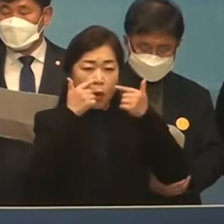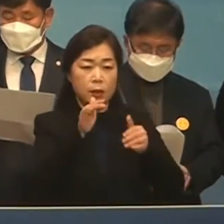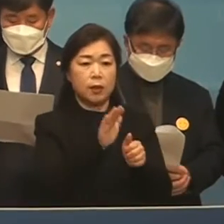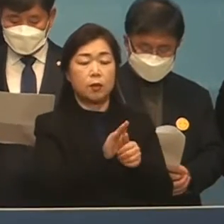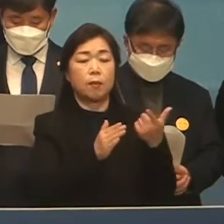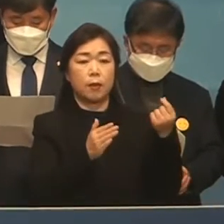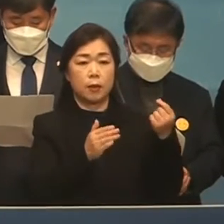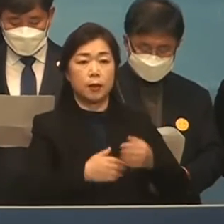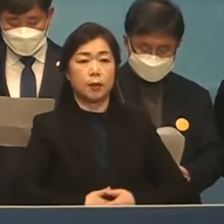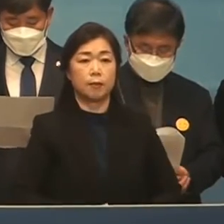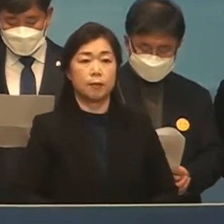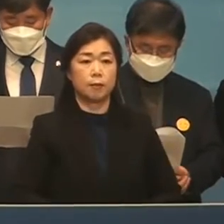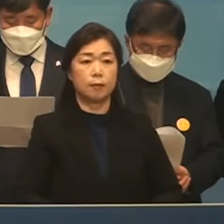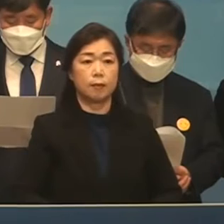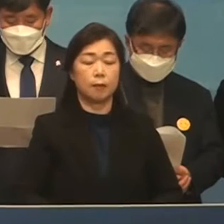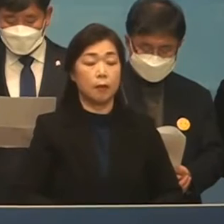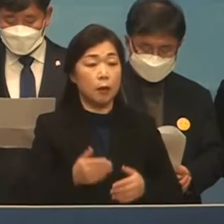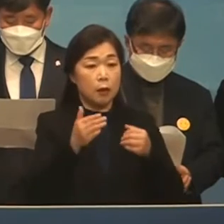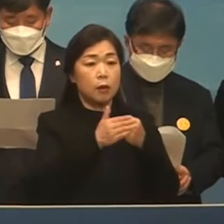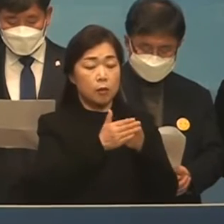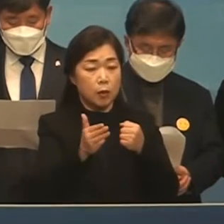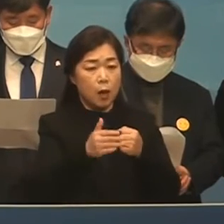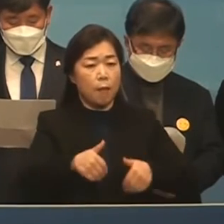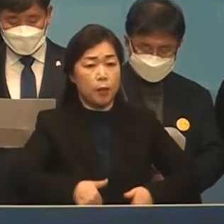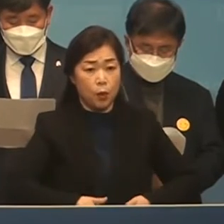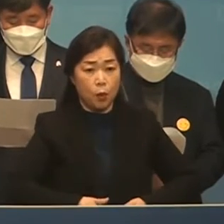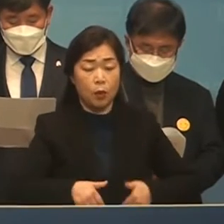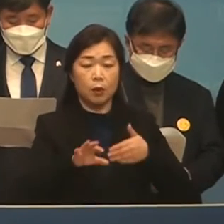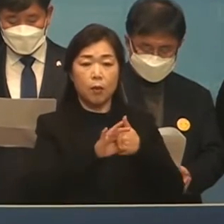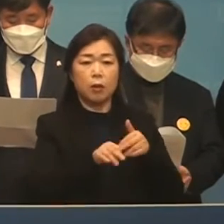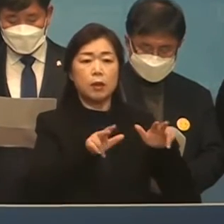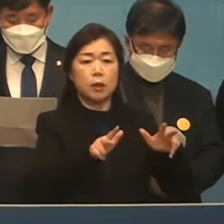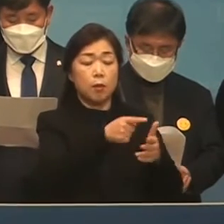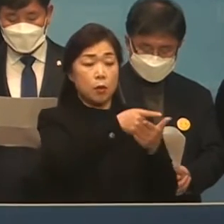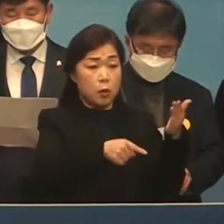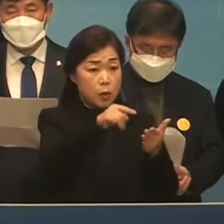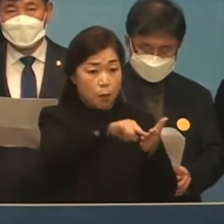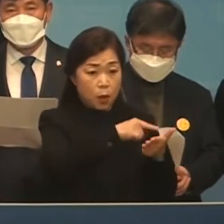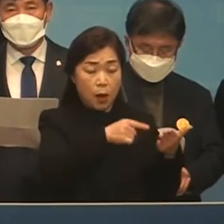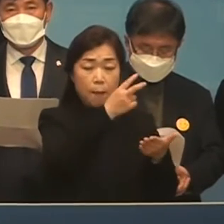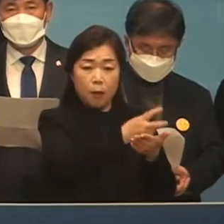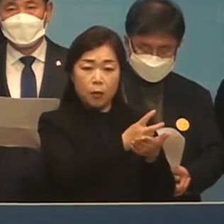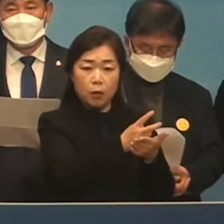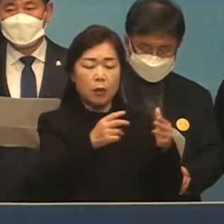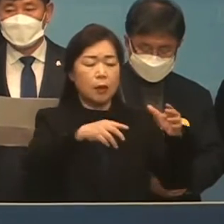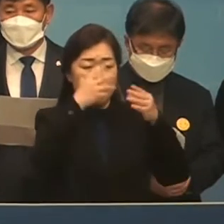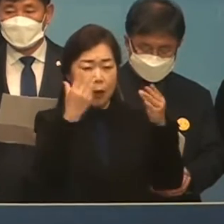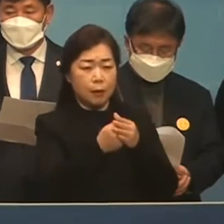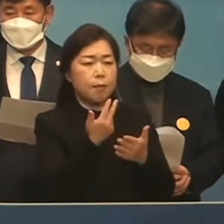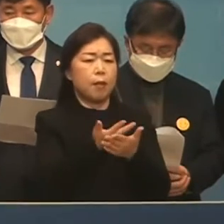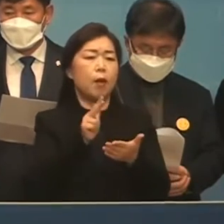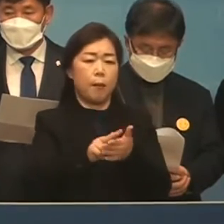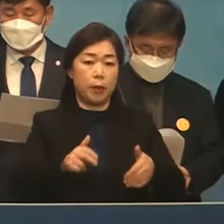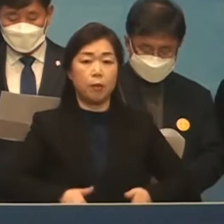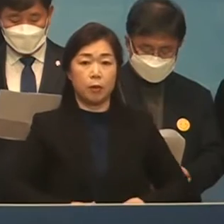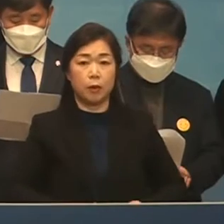될 것입니다. 이를 위하여 필요하다면 현행 손실보상법도 전면